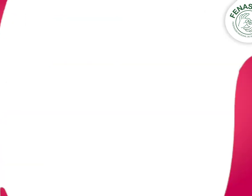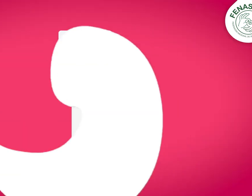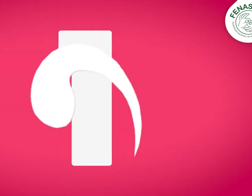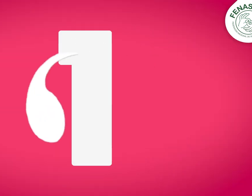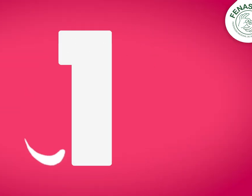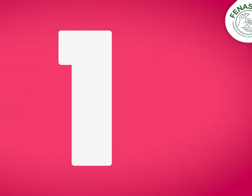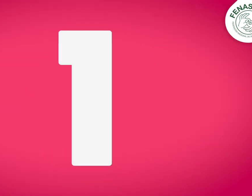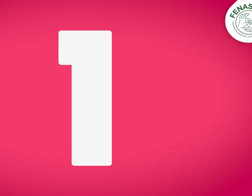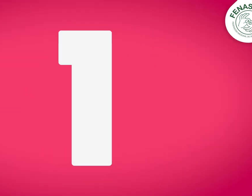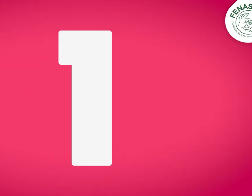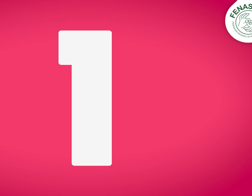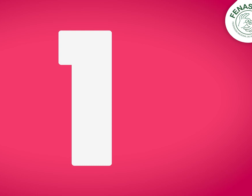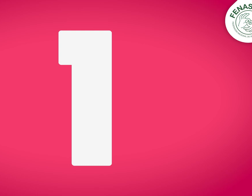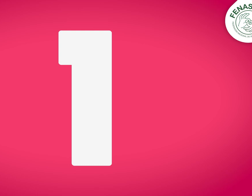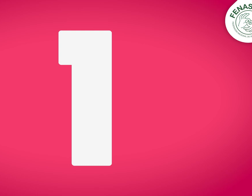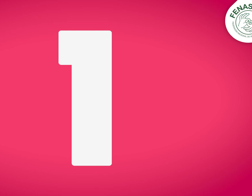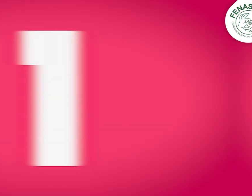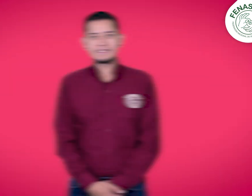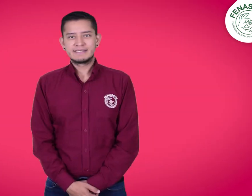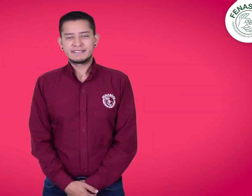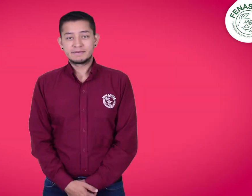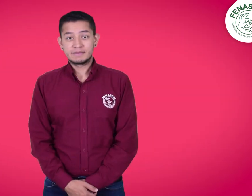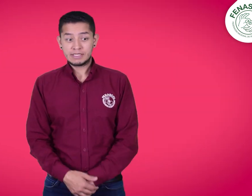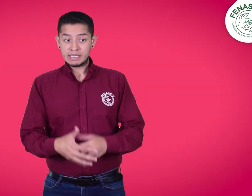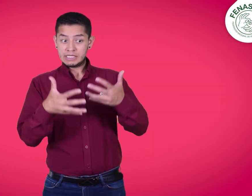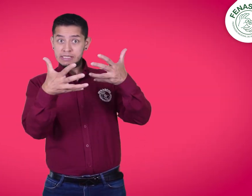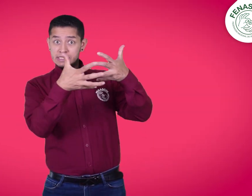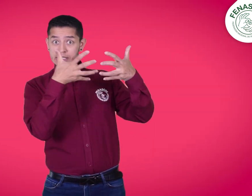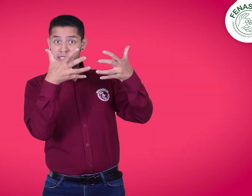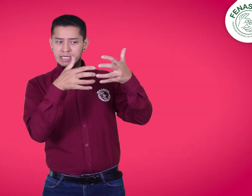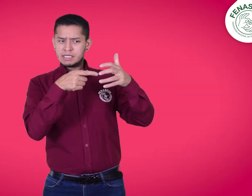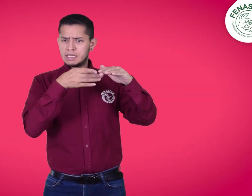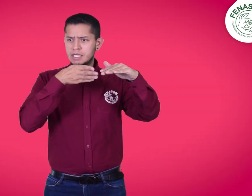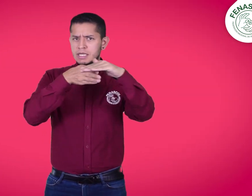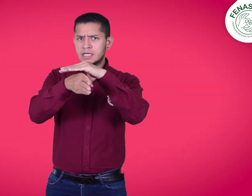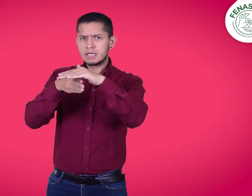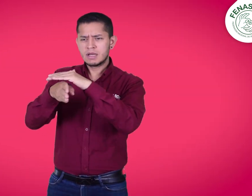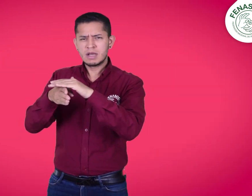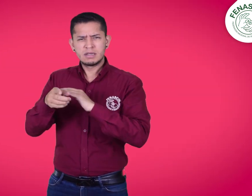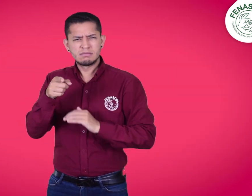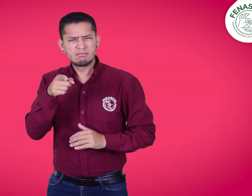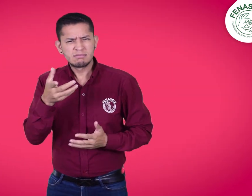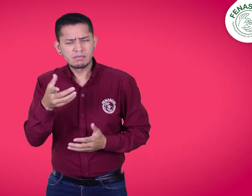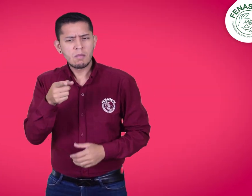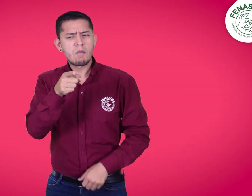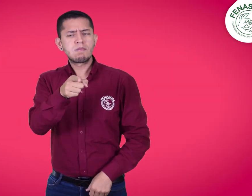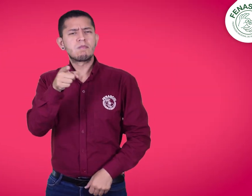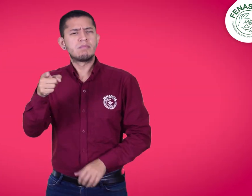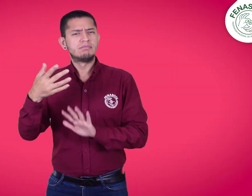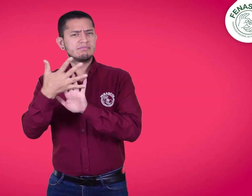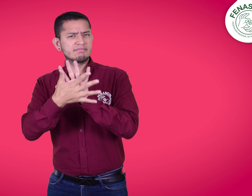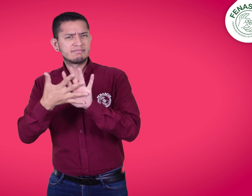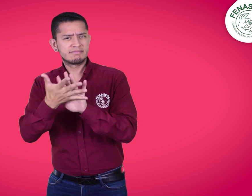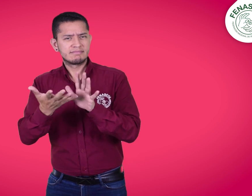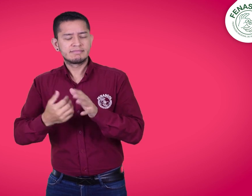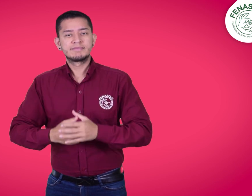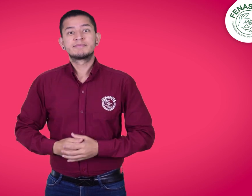Mira uno sistemas de acceso los nombramos y les compartimos sus señas